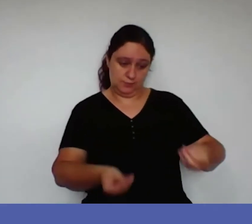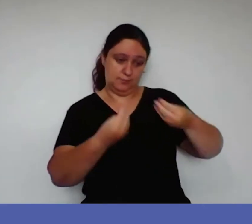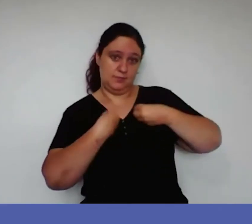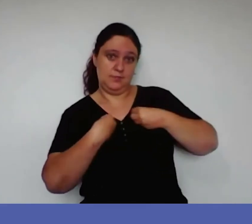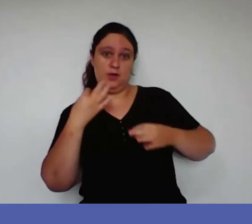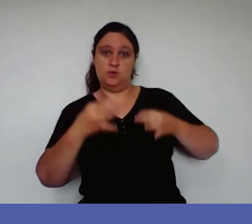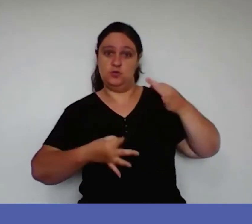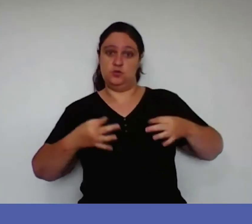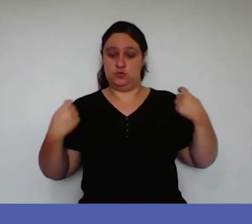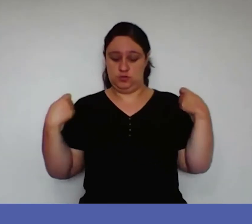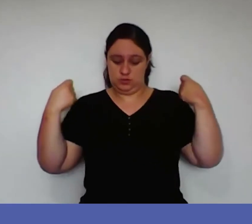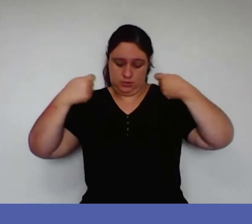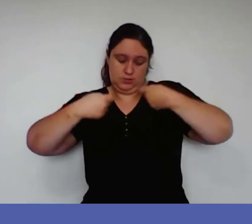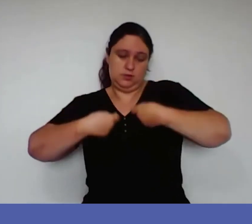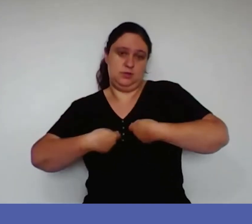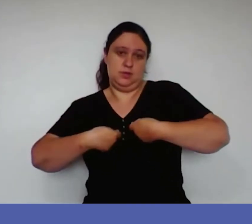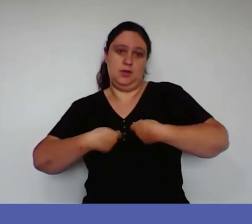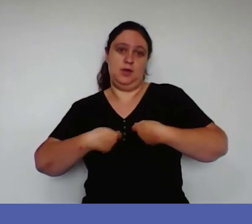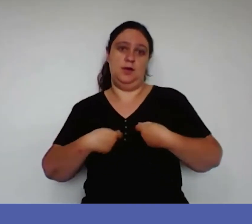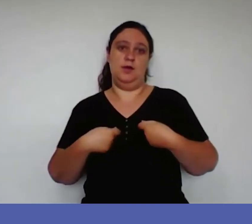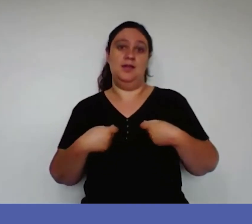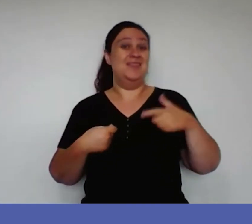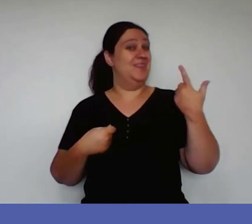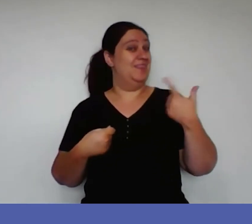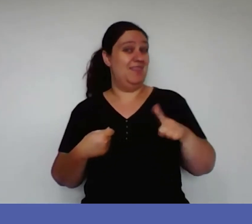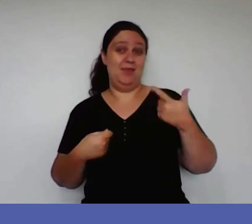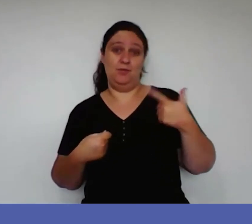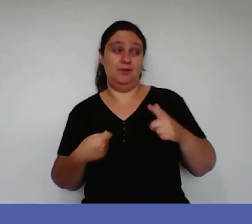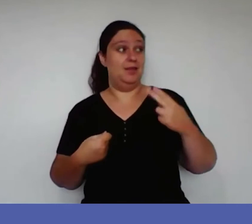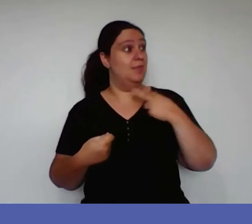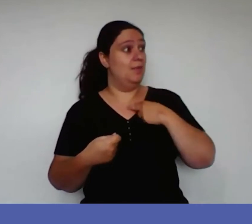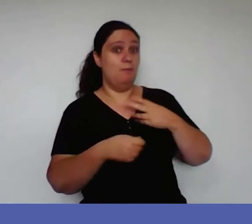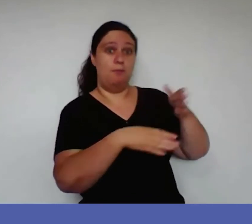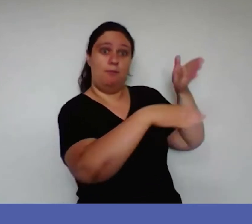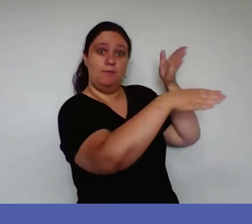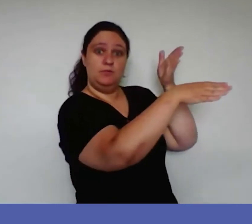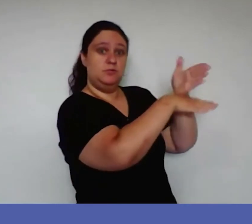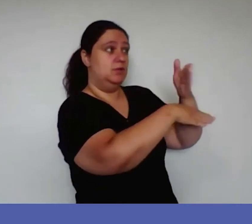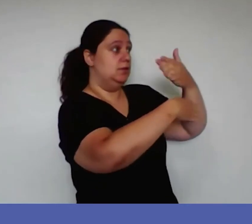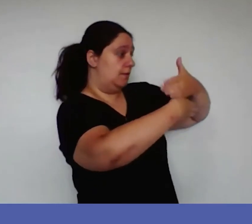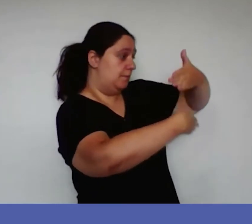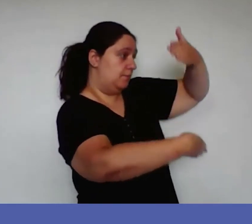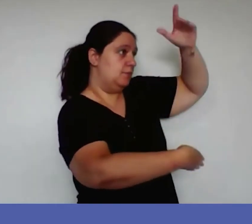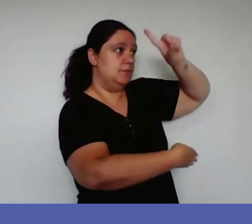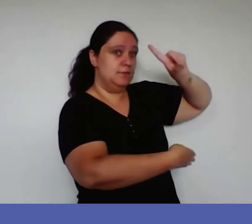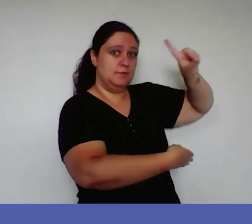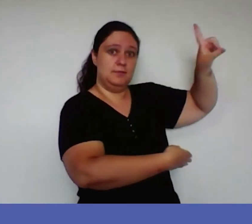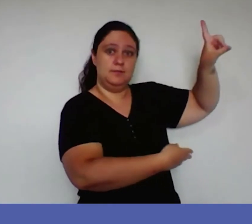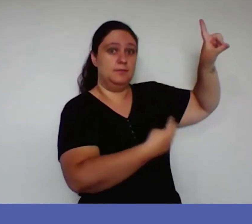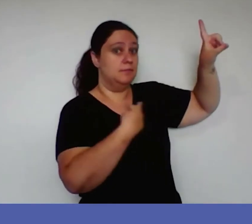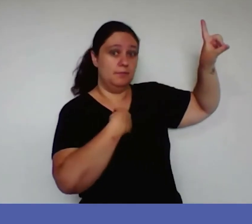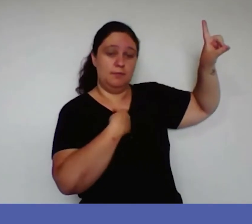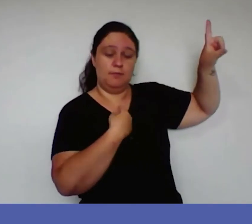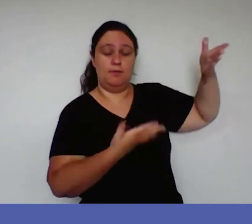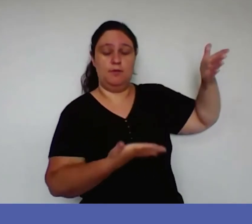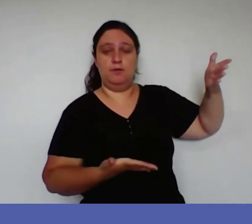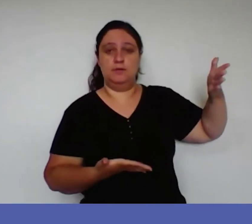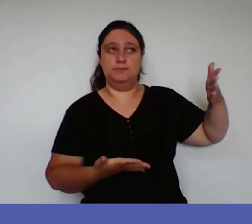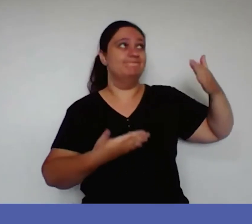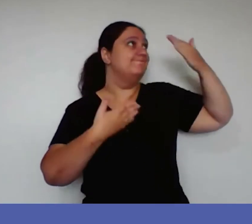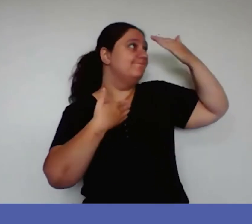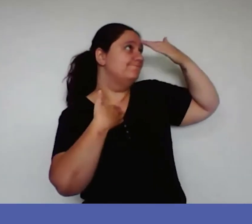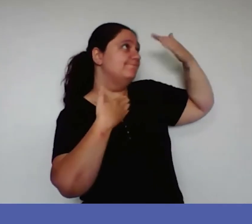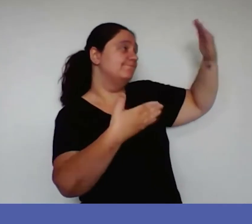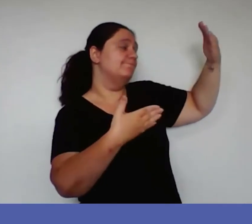Senão, nenhum de nós seria digno de estar na presença do Rei, não é? Graças a Deus que nós temos